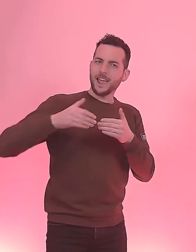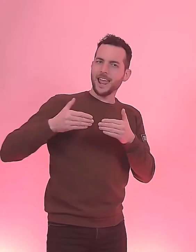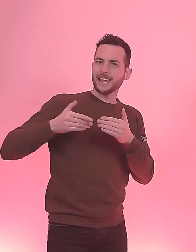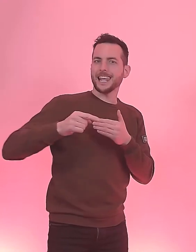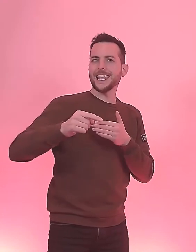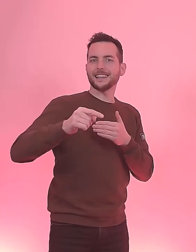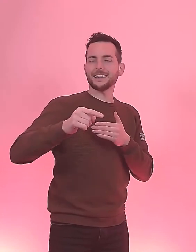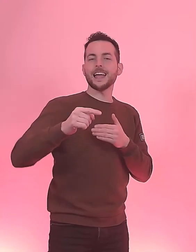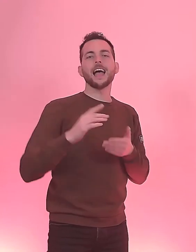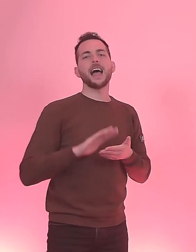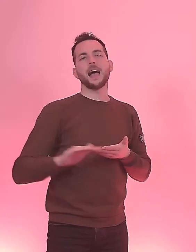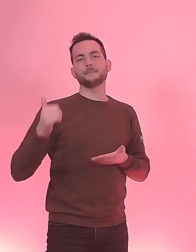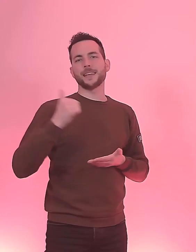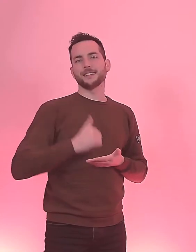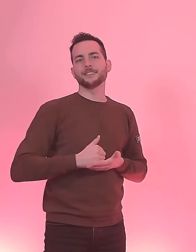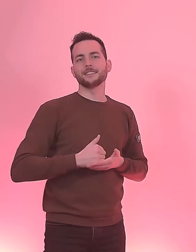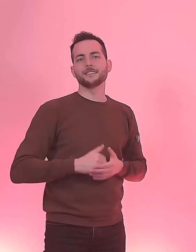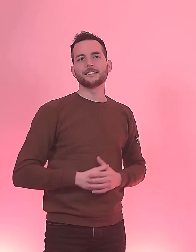aan hen